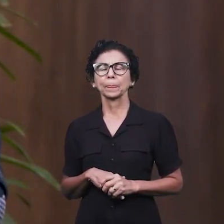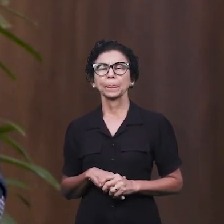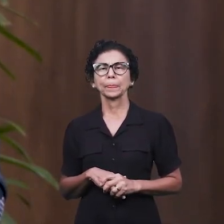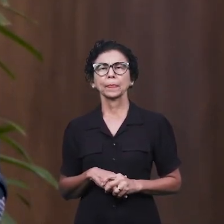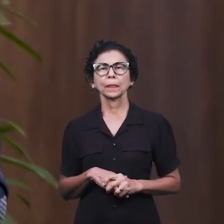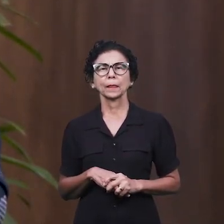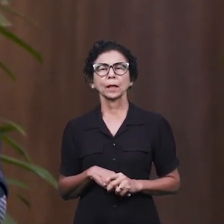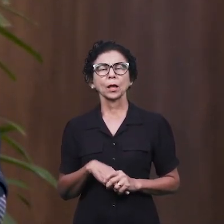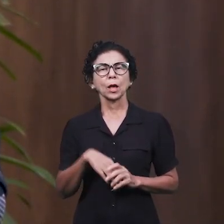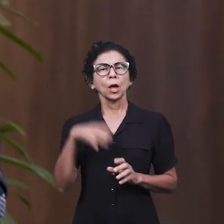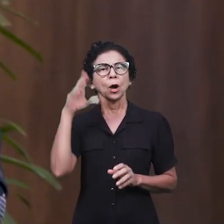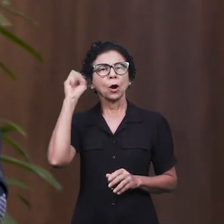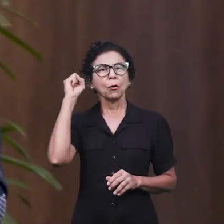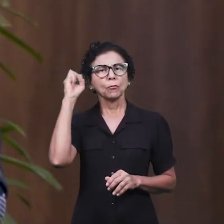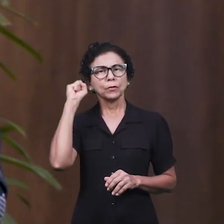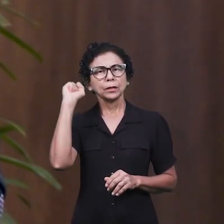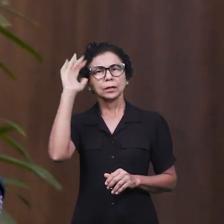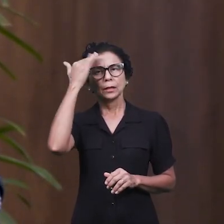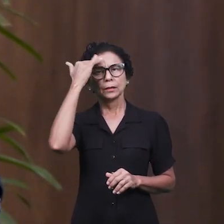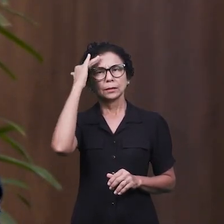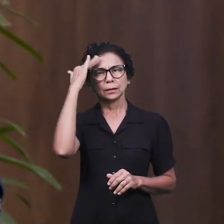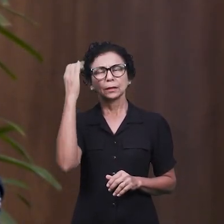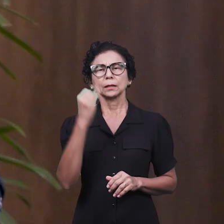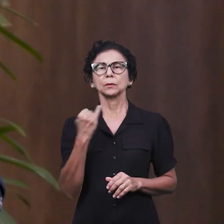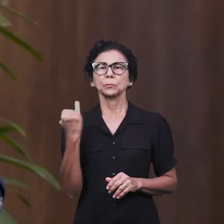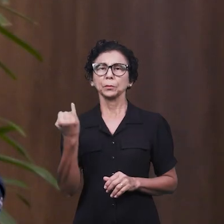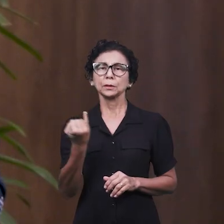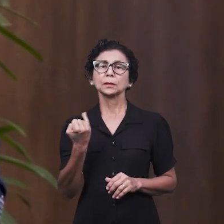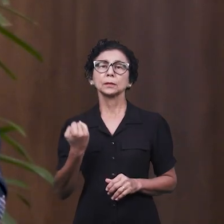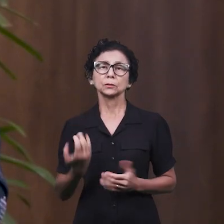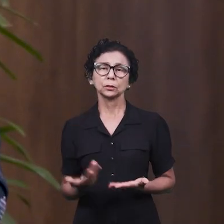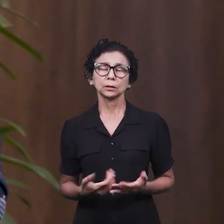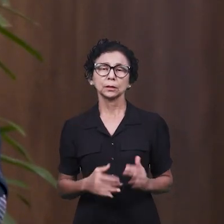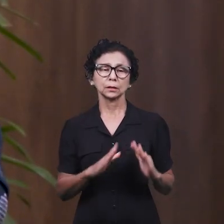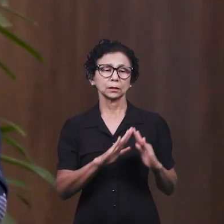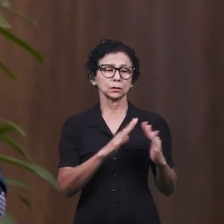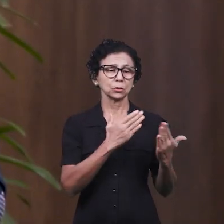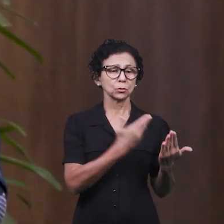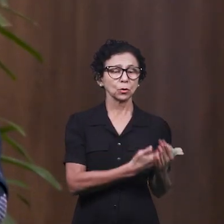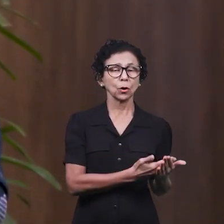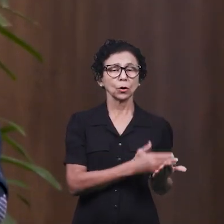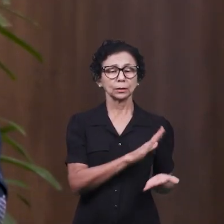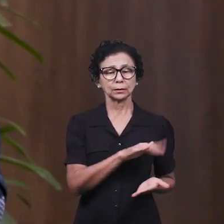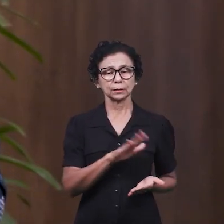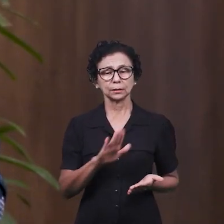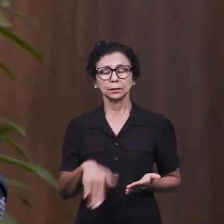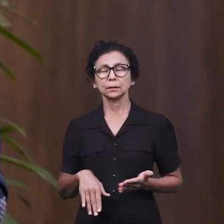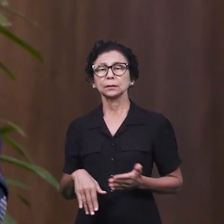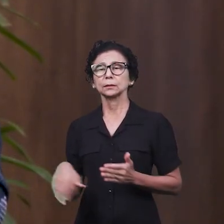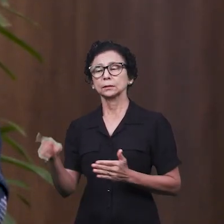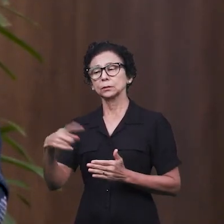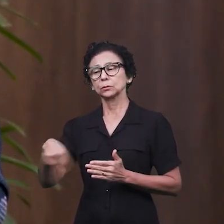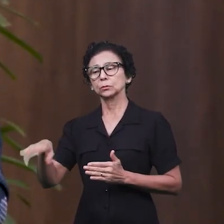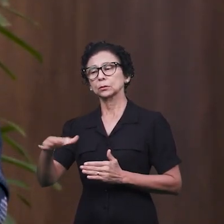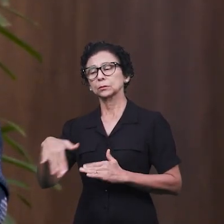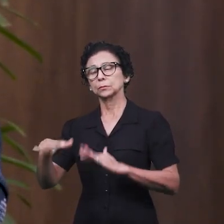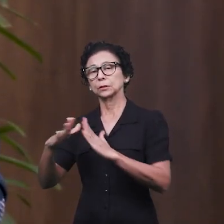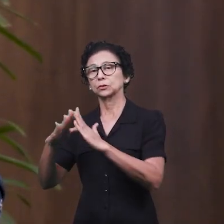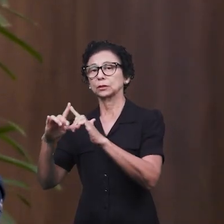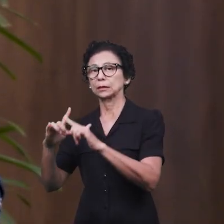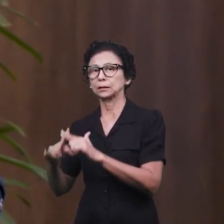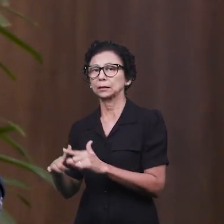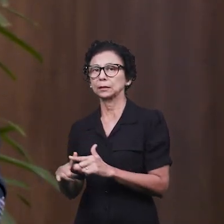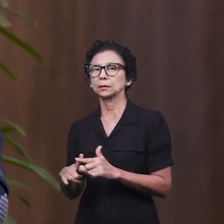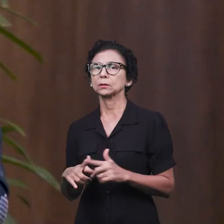compreensão por meio da audição, tanto para crianças na escola quanto para os irmãos no ambiente da igreja. E